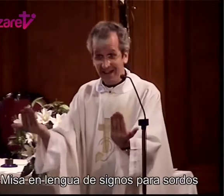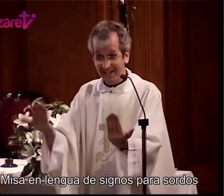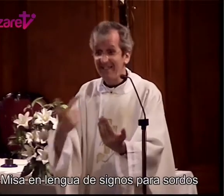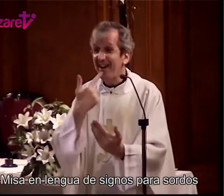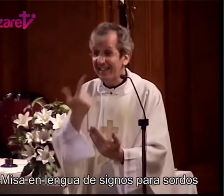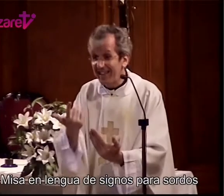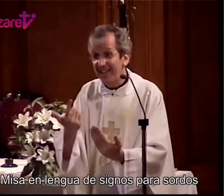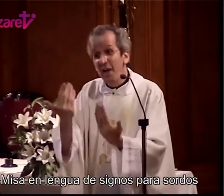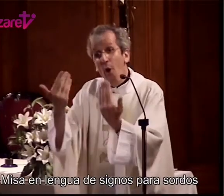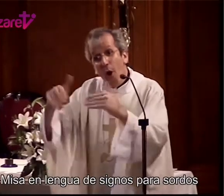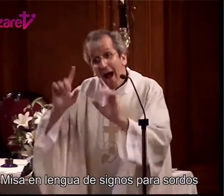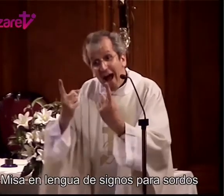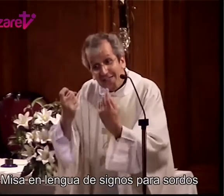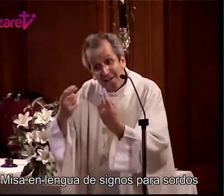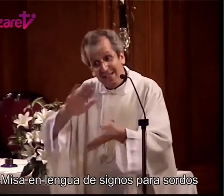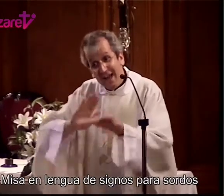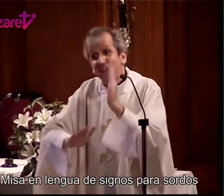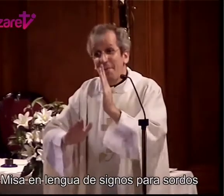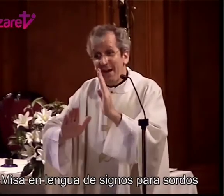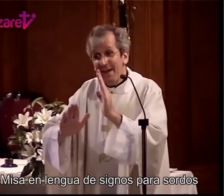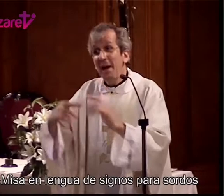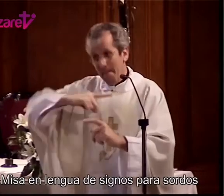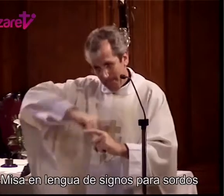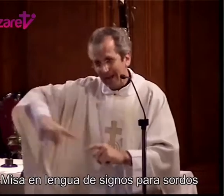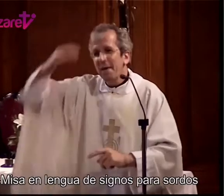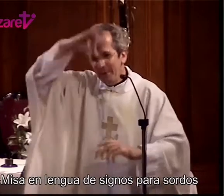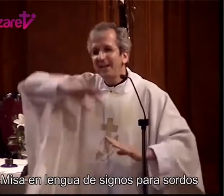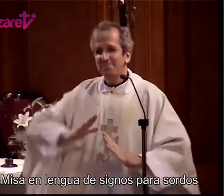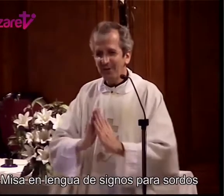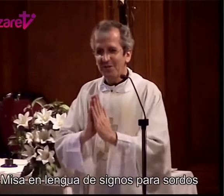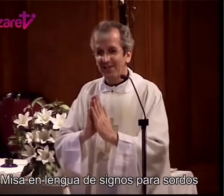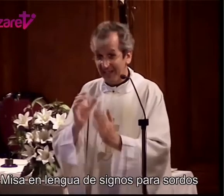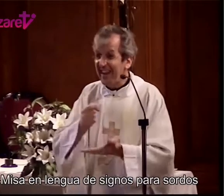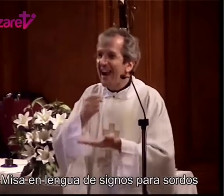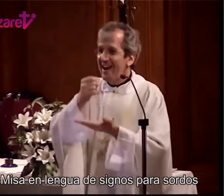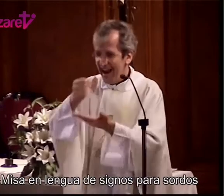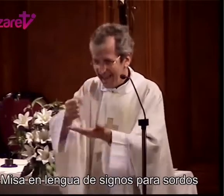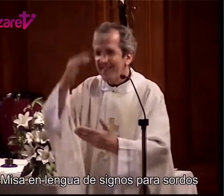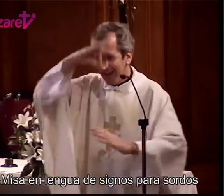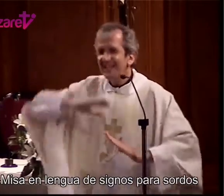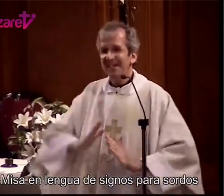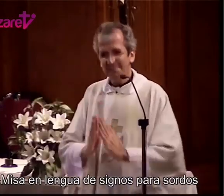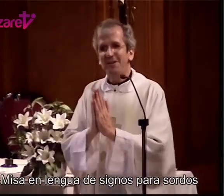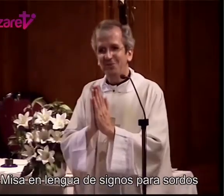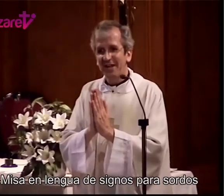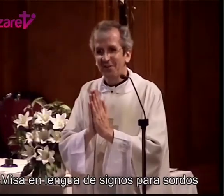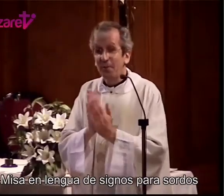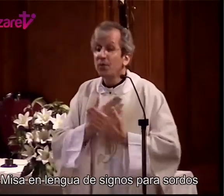decir, hasta dice, hace falta que me vaya para que envíe el Espíritu Santo. Es decir, la herencia es el Espíritu Santo.